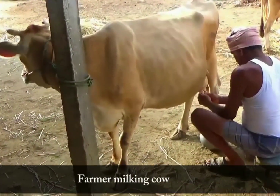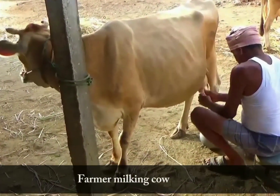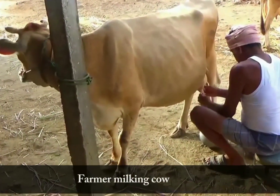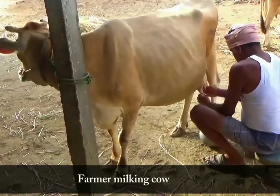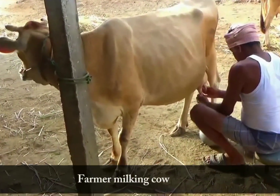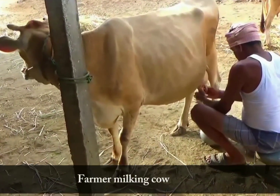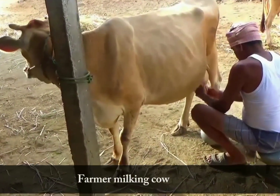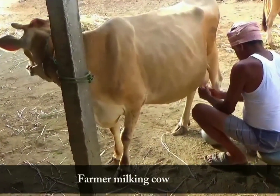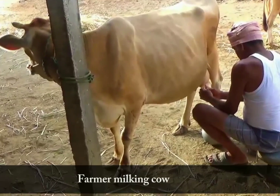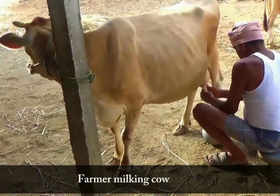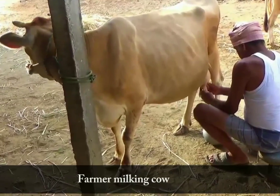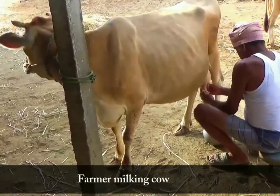किसान दुधारू गाय